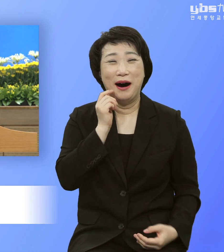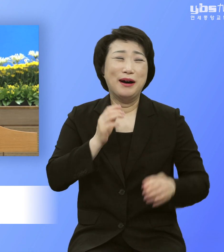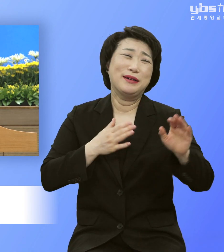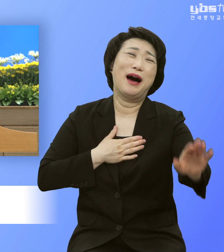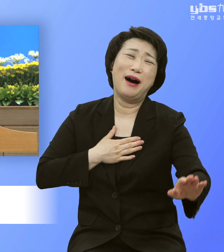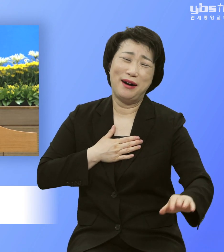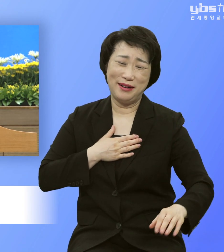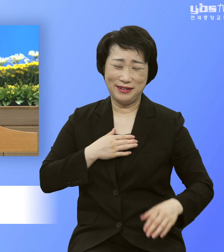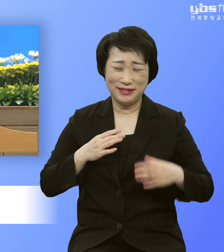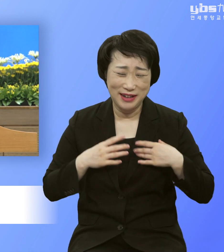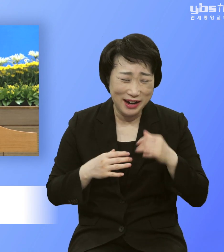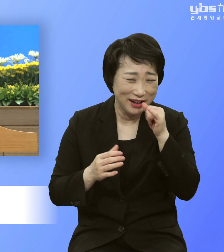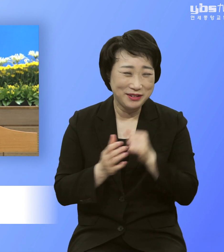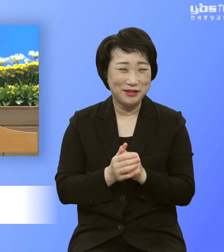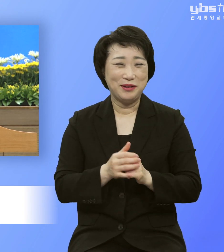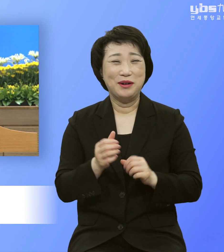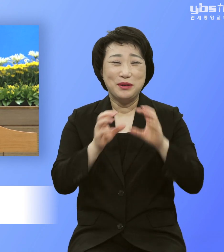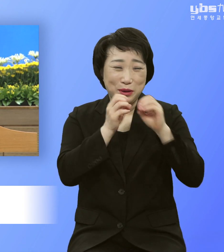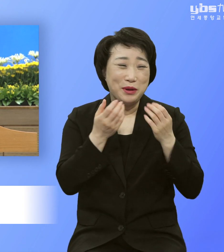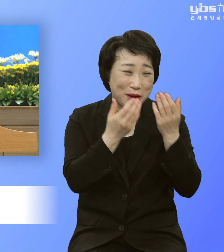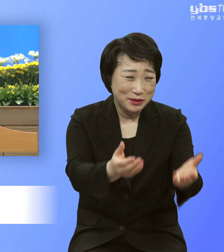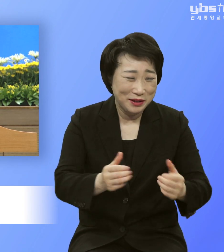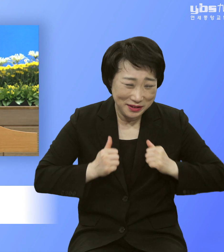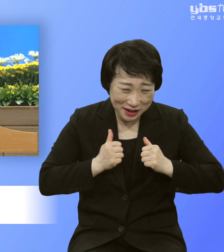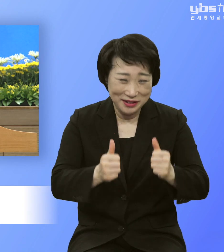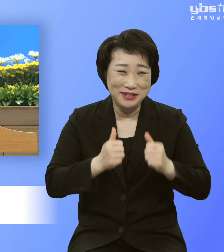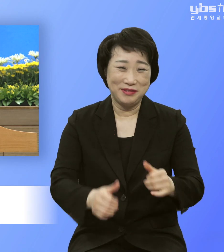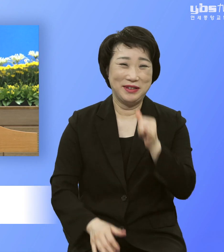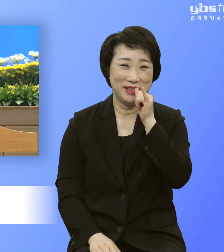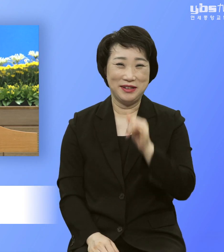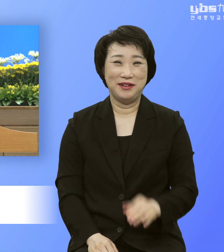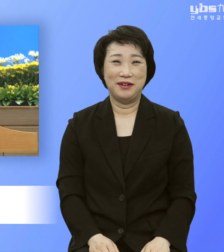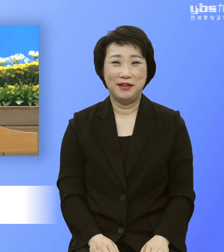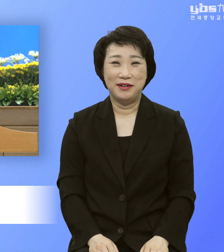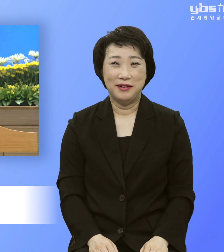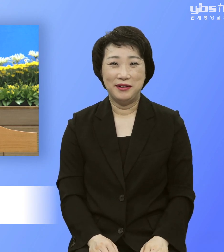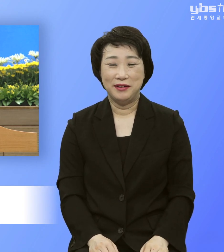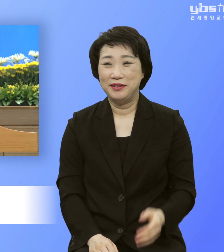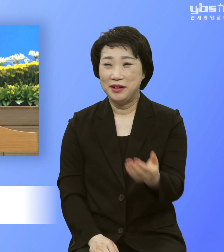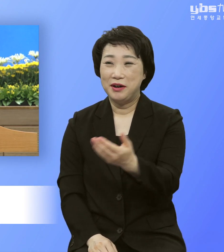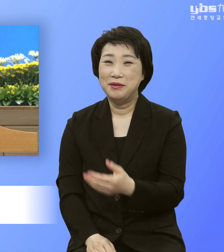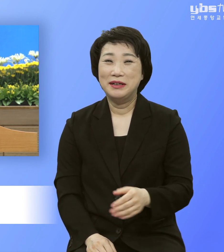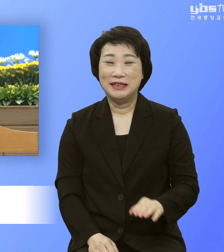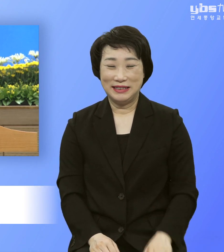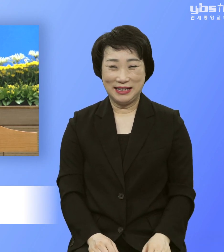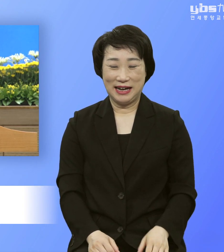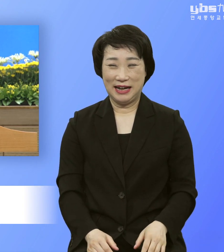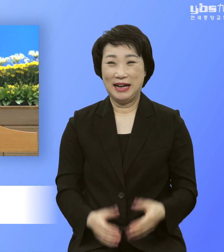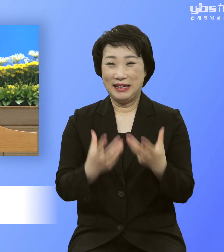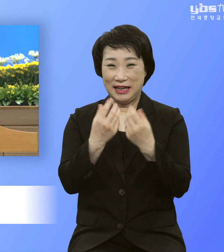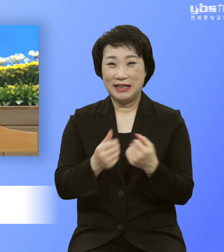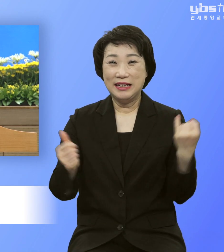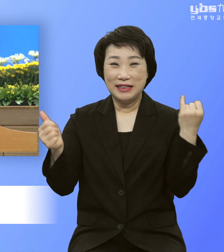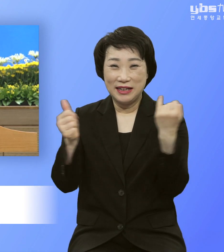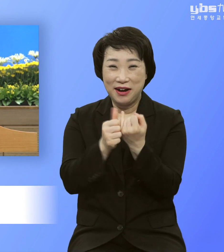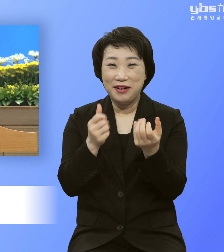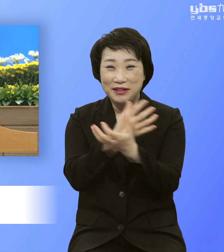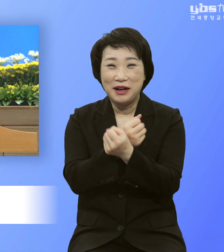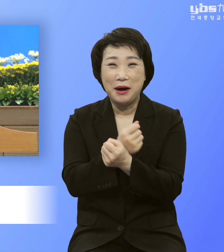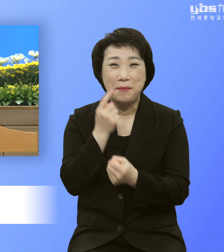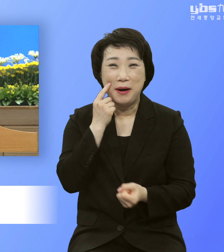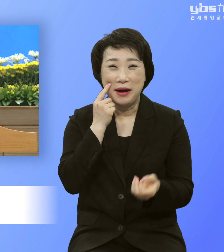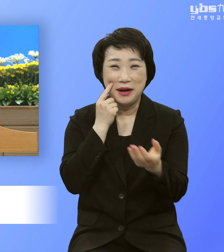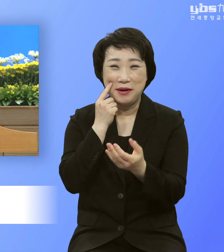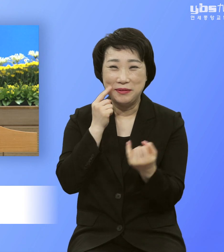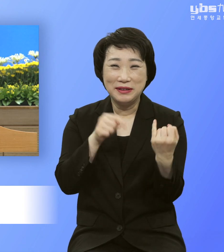이렇다고 말하는 겁니다. 열심히 말하는 겁니다. 네, 여러분 약혼하거나 결혼으로 잡던